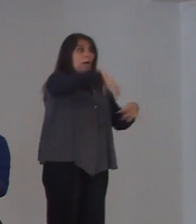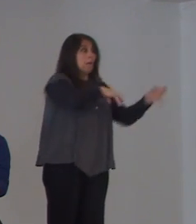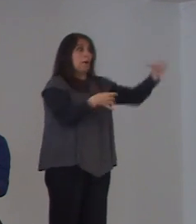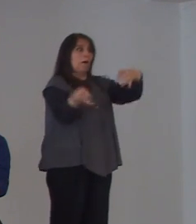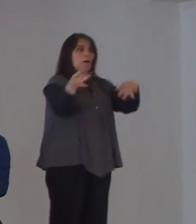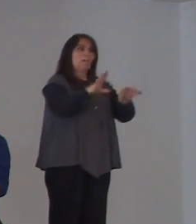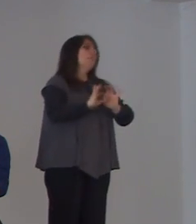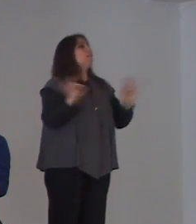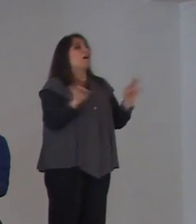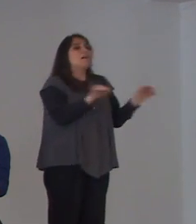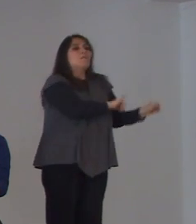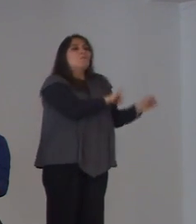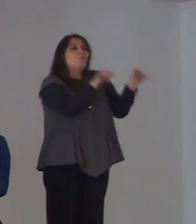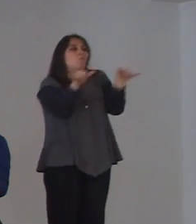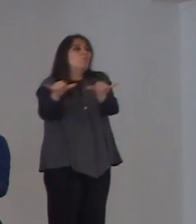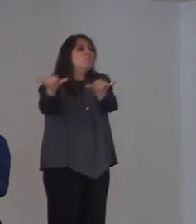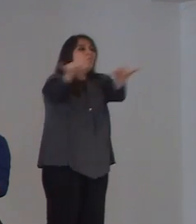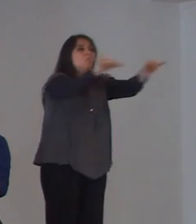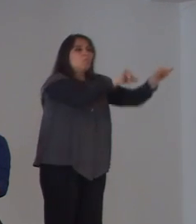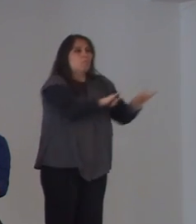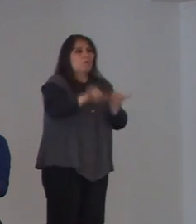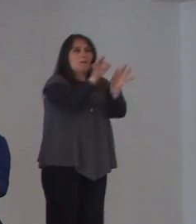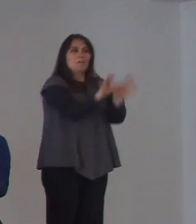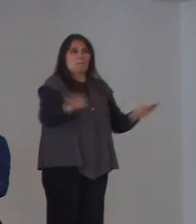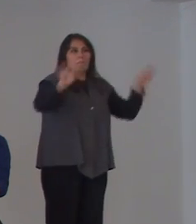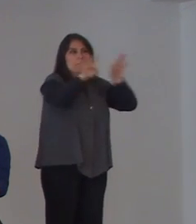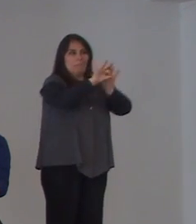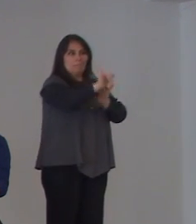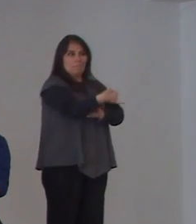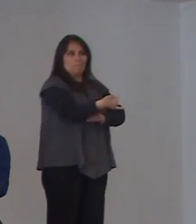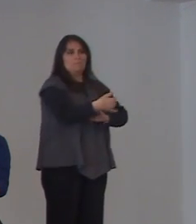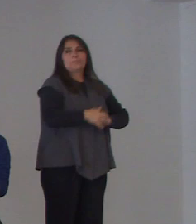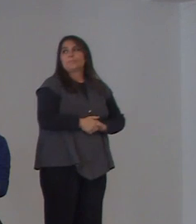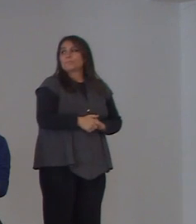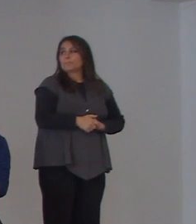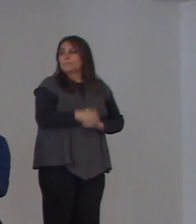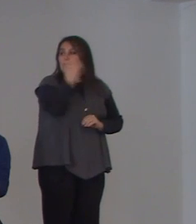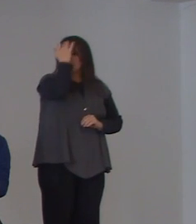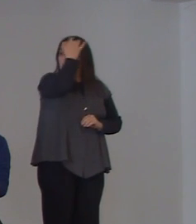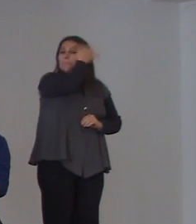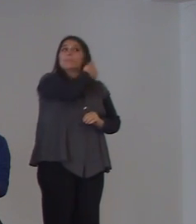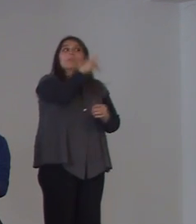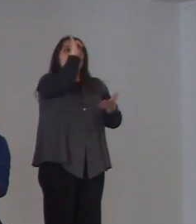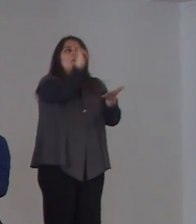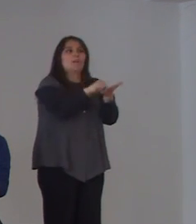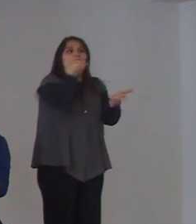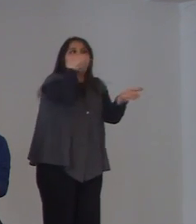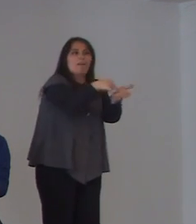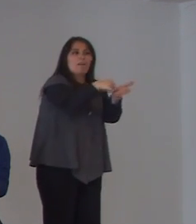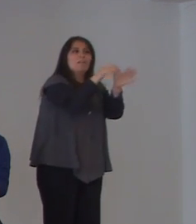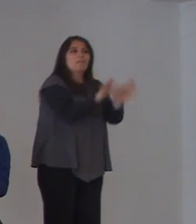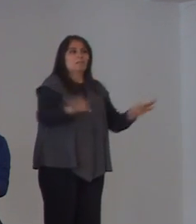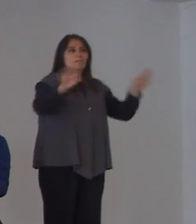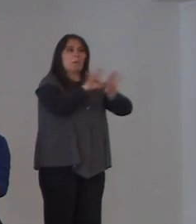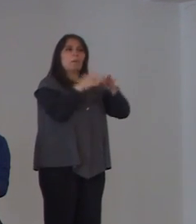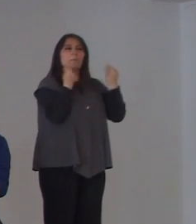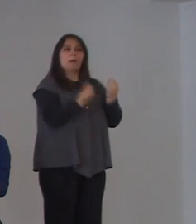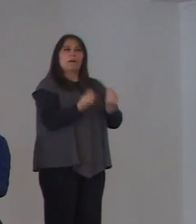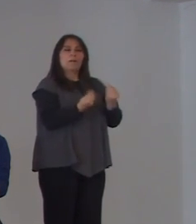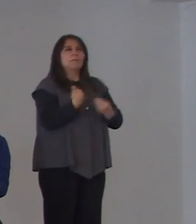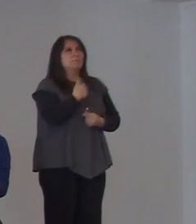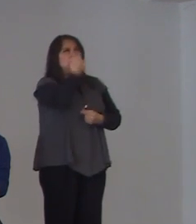que otro. Y eso seguramente es importante para tomar las decisiones sobre el